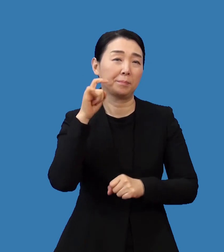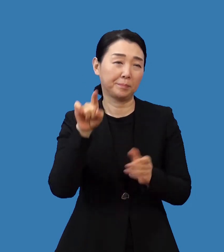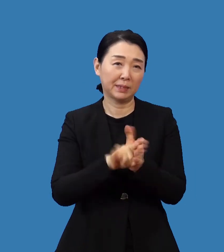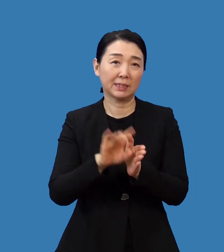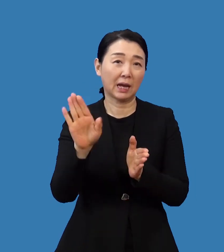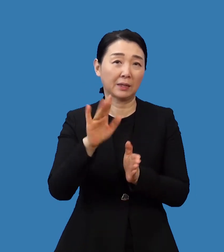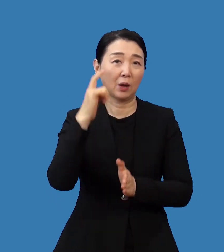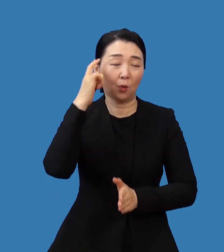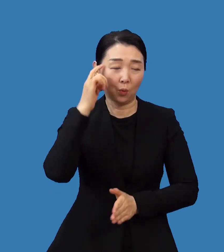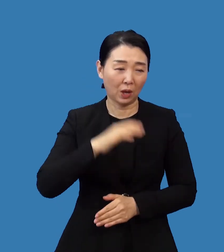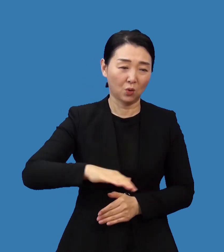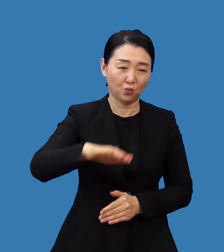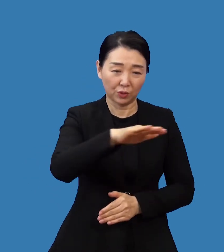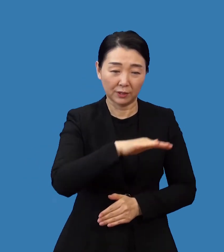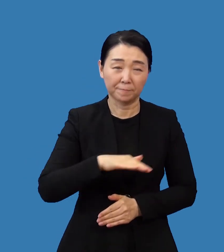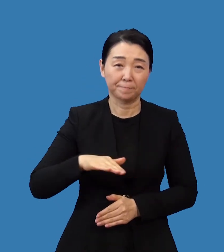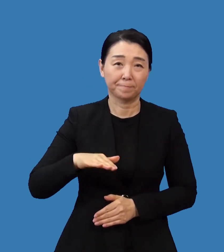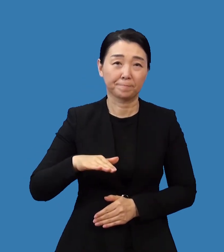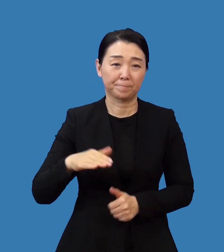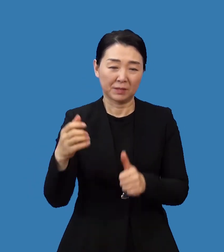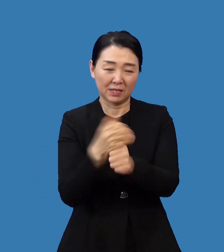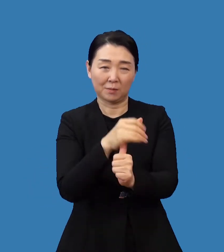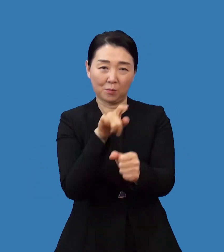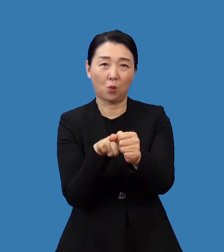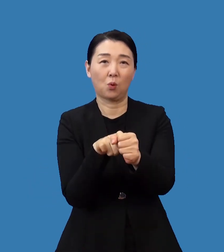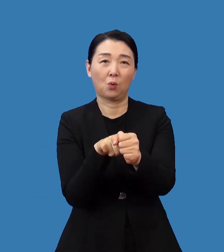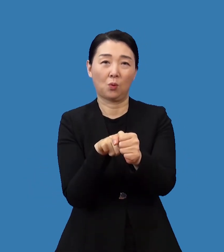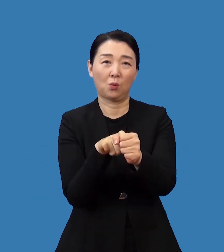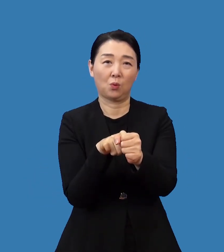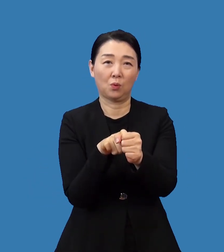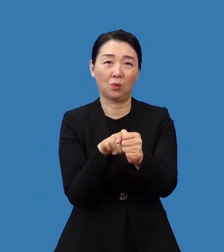이건 우리를 아마도 잡기 위해서